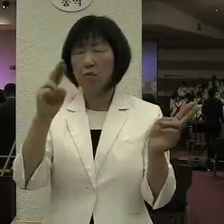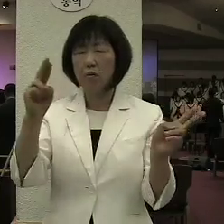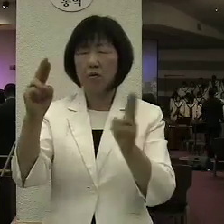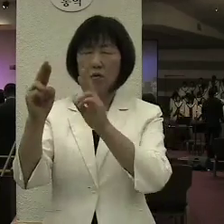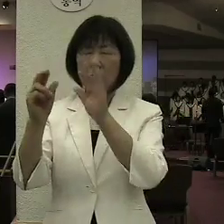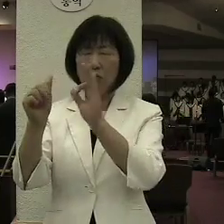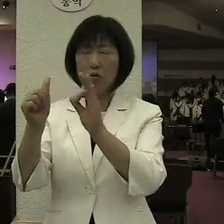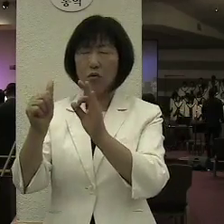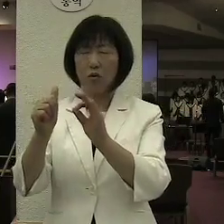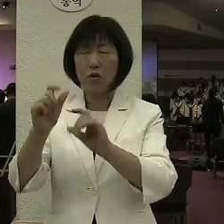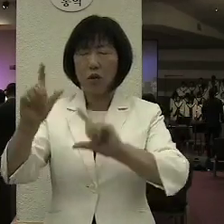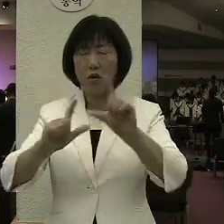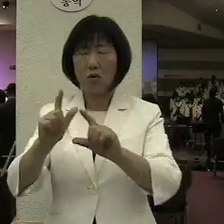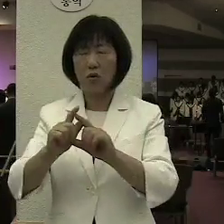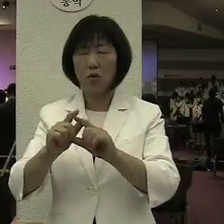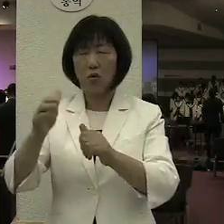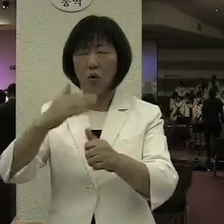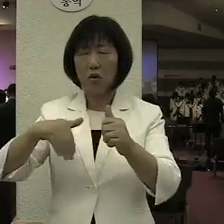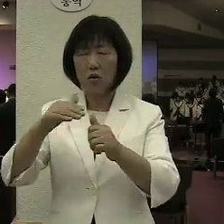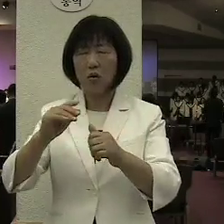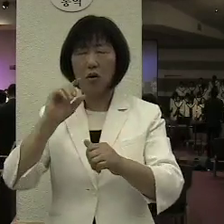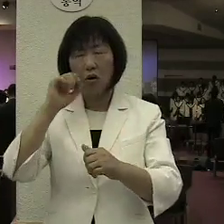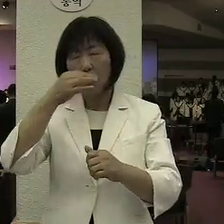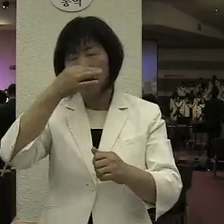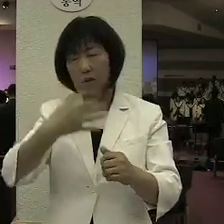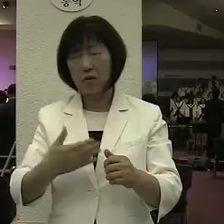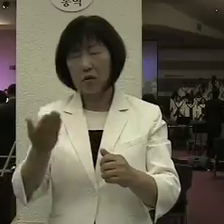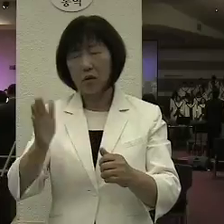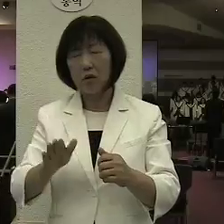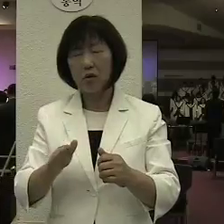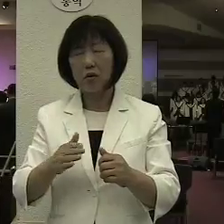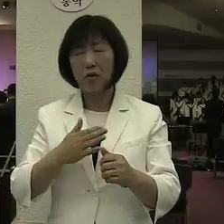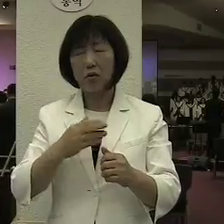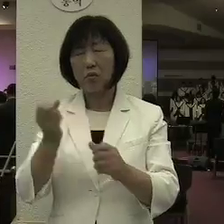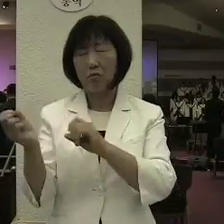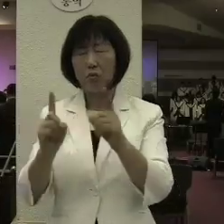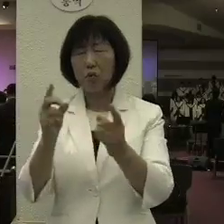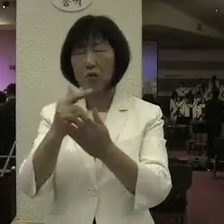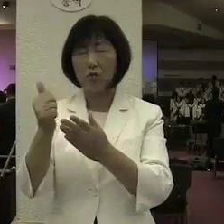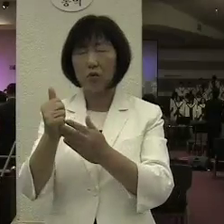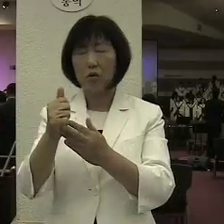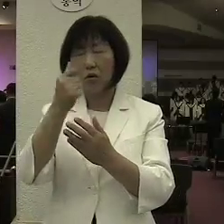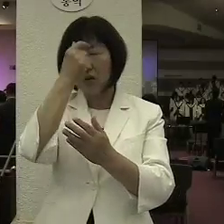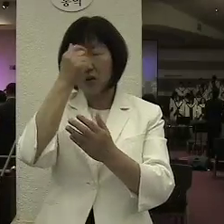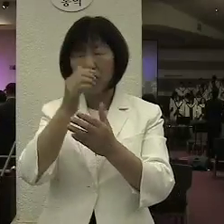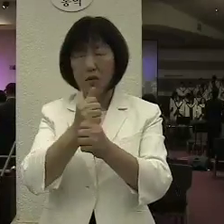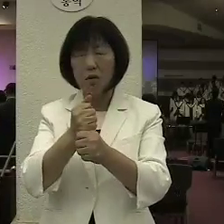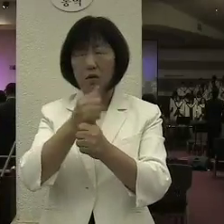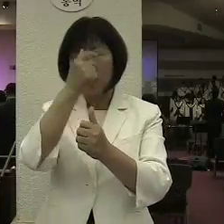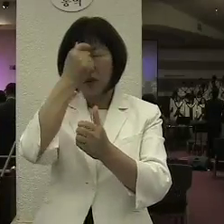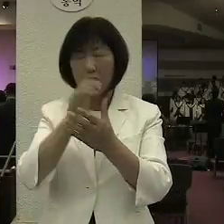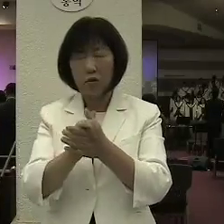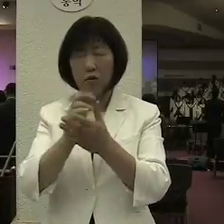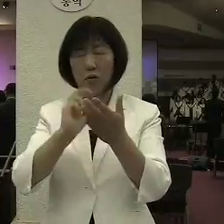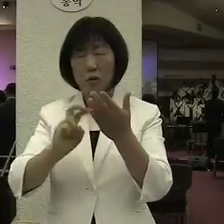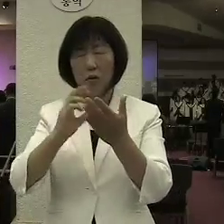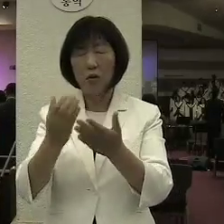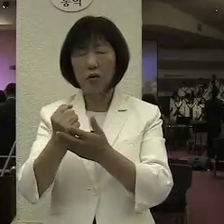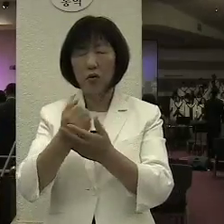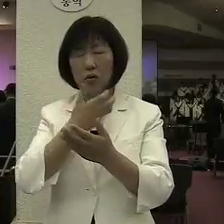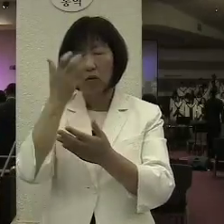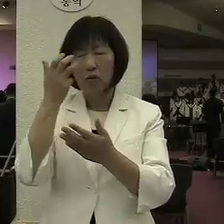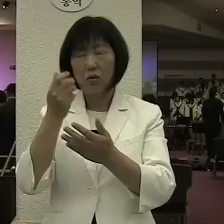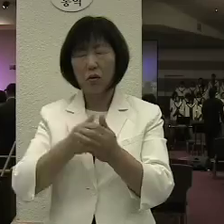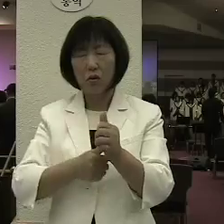우리의 첫 열매 되어주신 우리 주 예수 그리스도의 은혜와 그 독생자를 아낌없이 십자가에